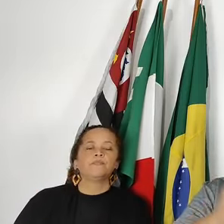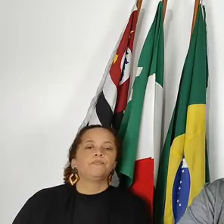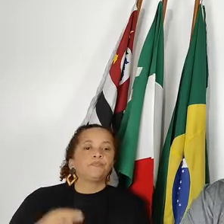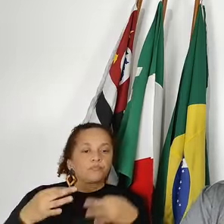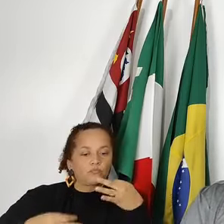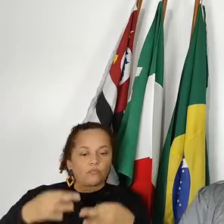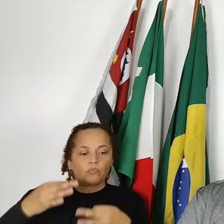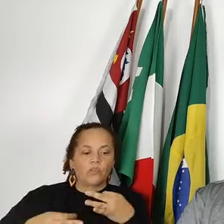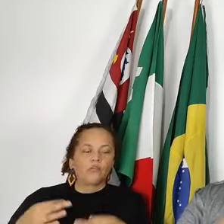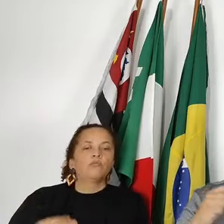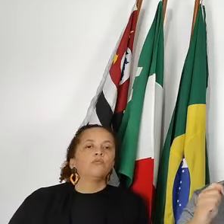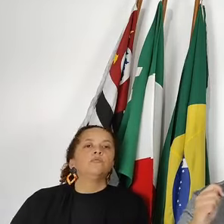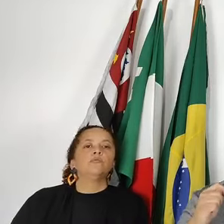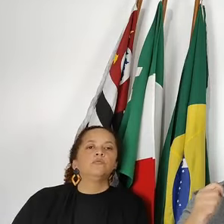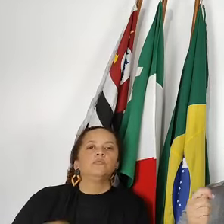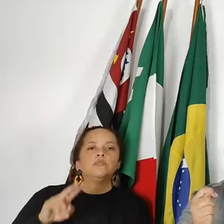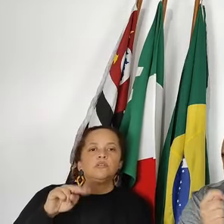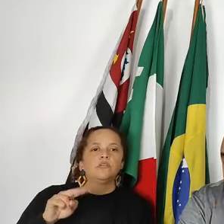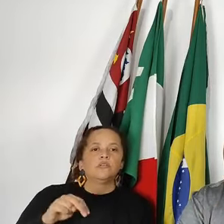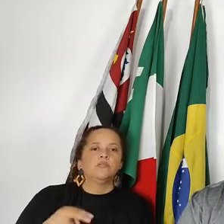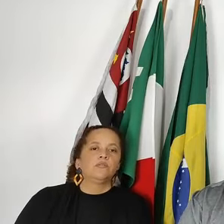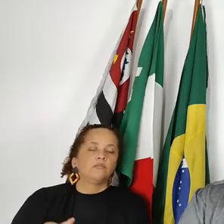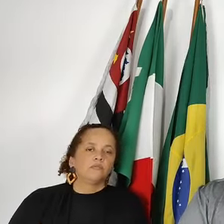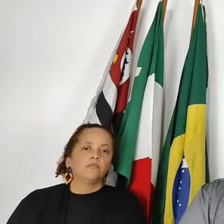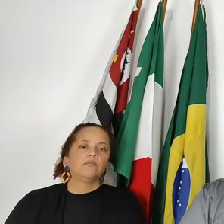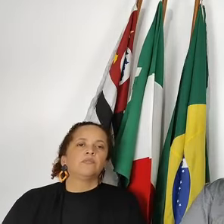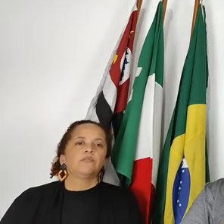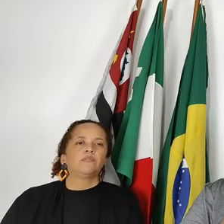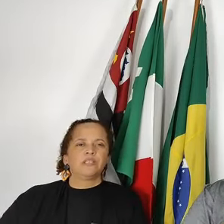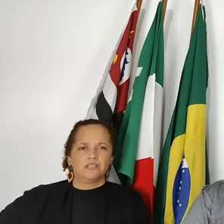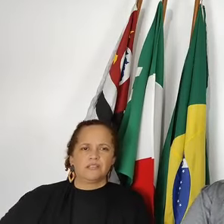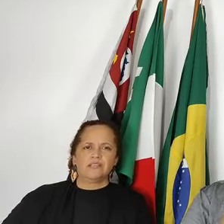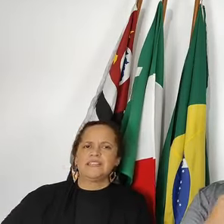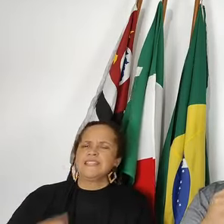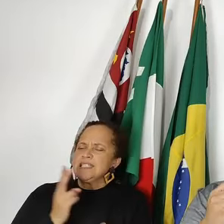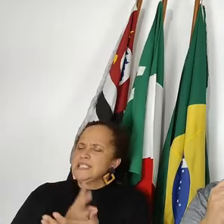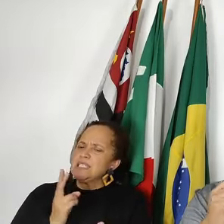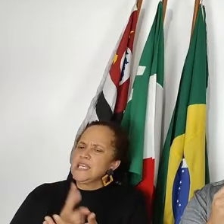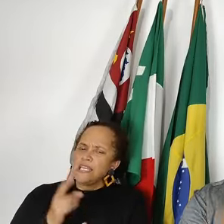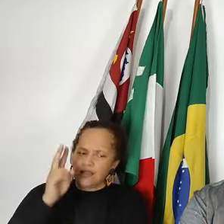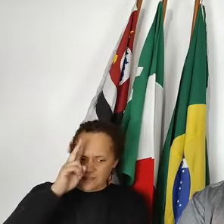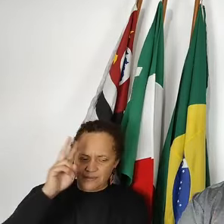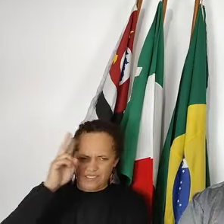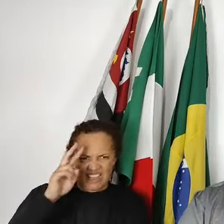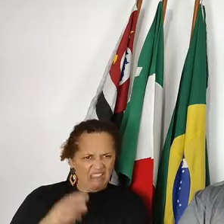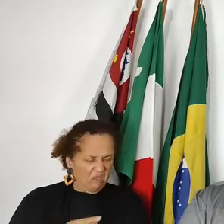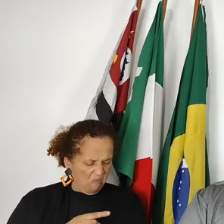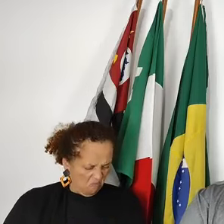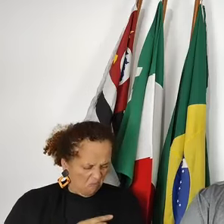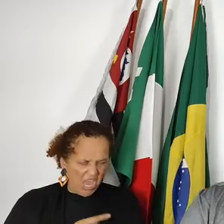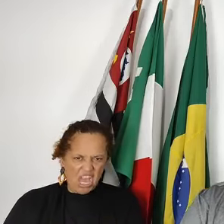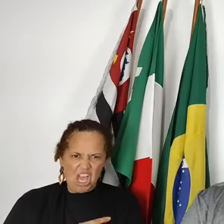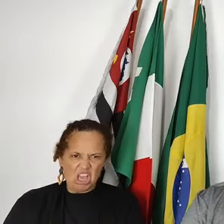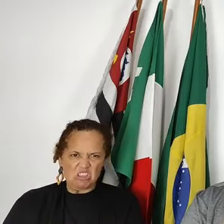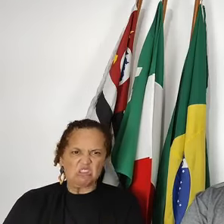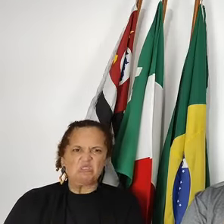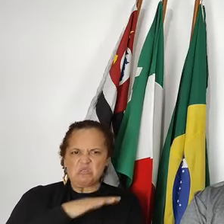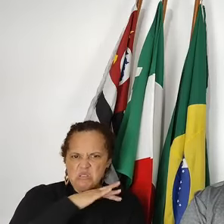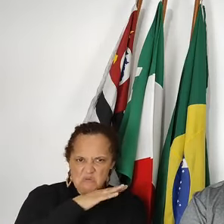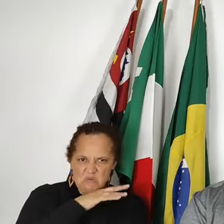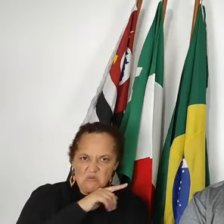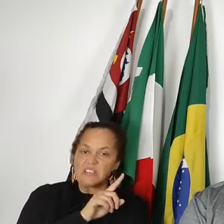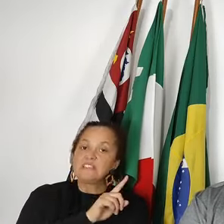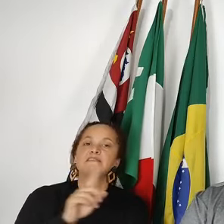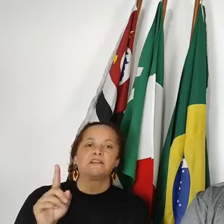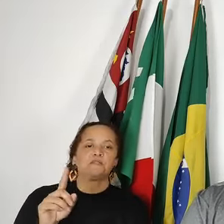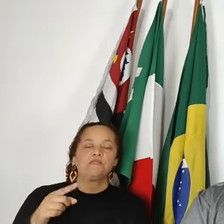será abalado, para sempre se lembrarão deles, não temerá as más notícias, e o seu coração está firme